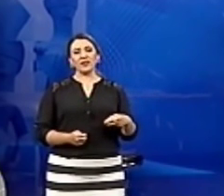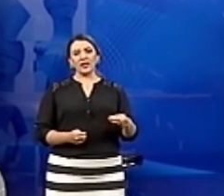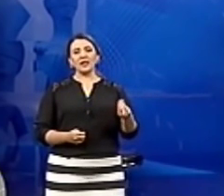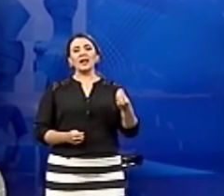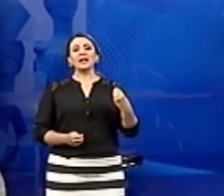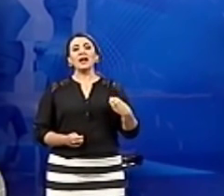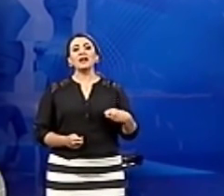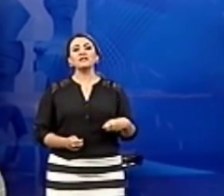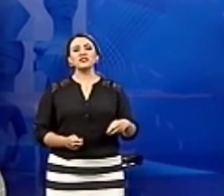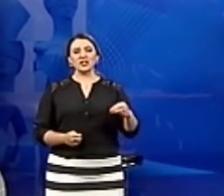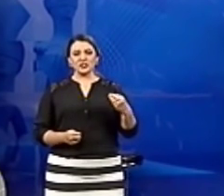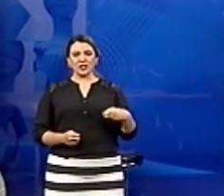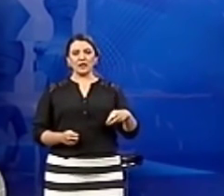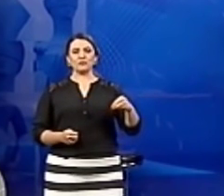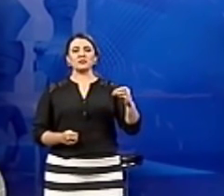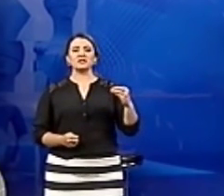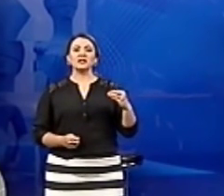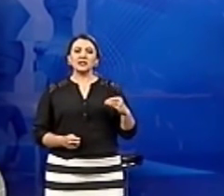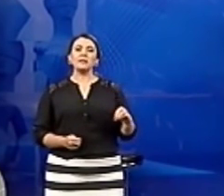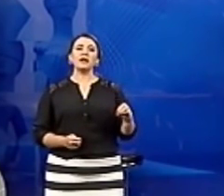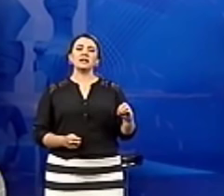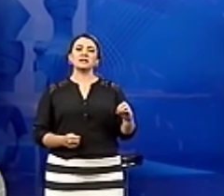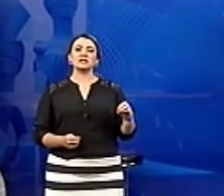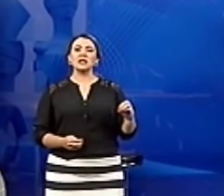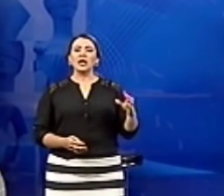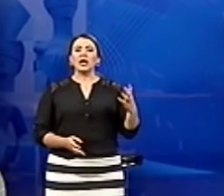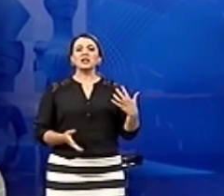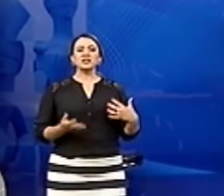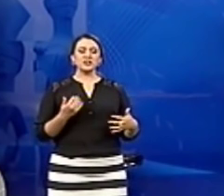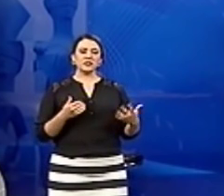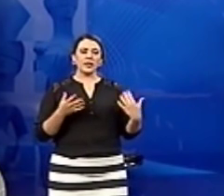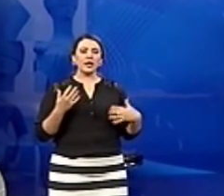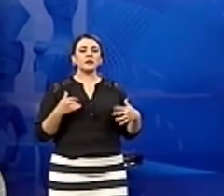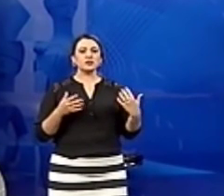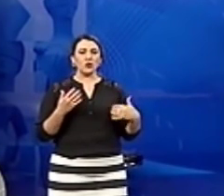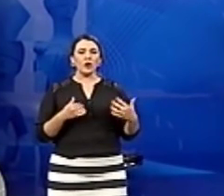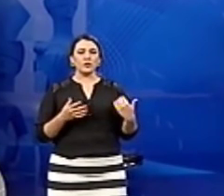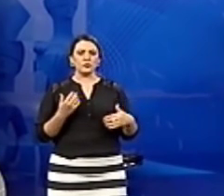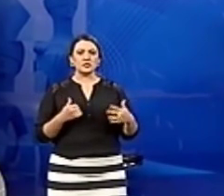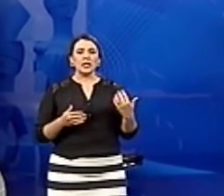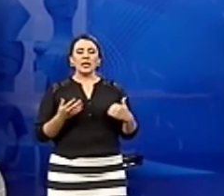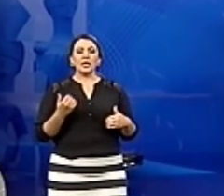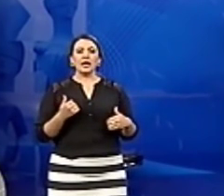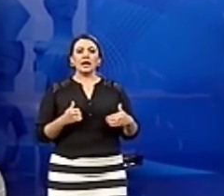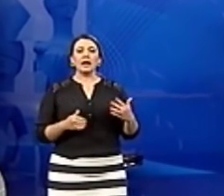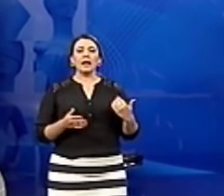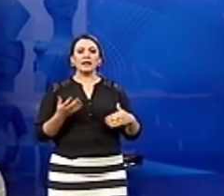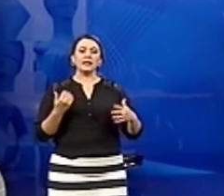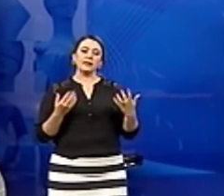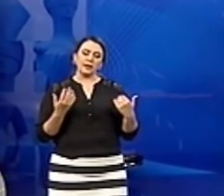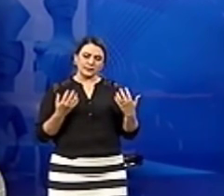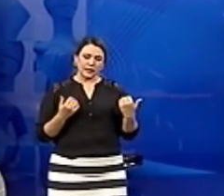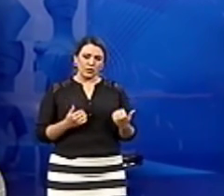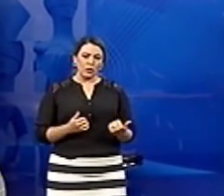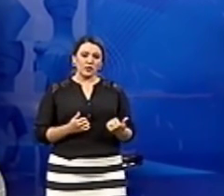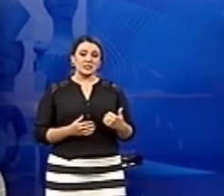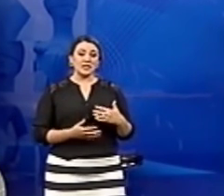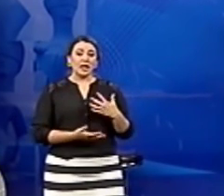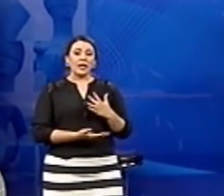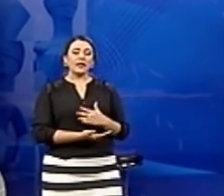vem garantir direitos trabalhistas. A gente tem históricos ali anteriores em